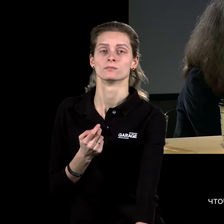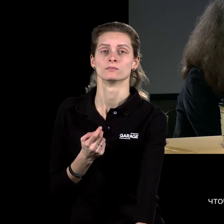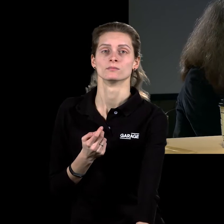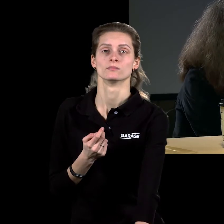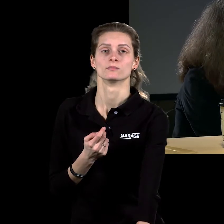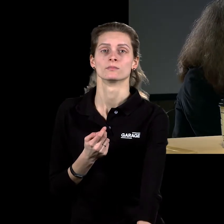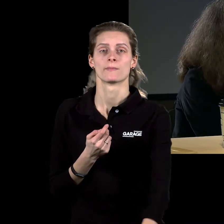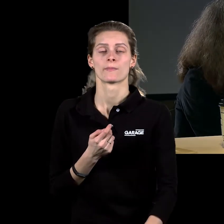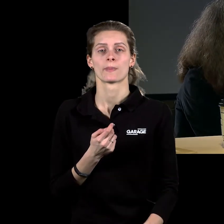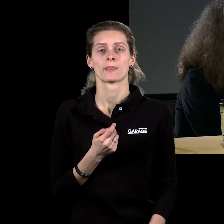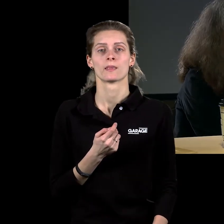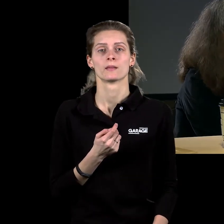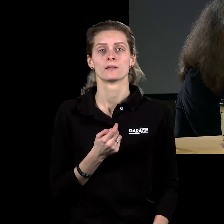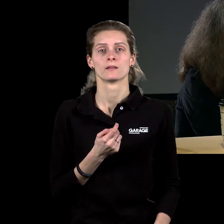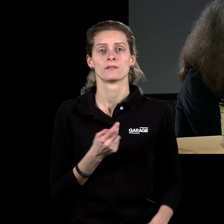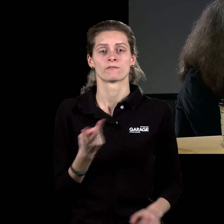накануне войны,